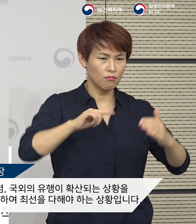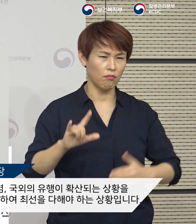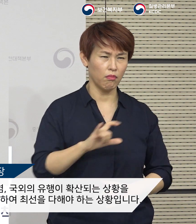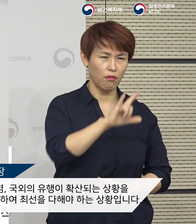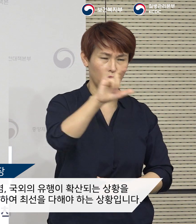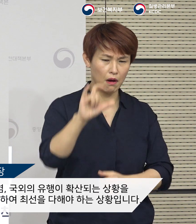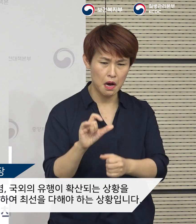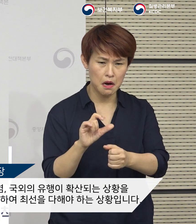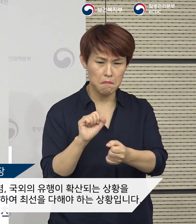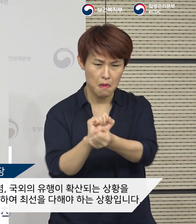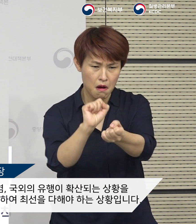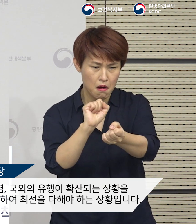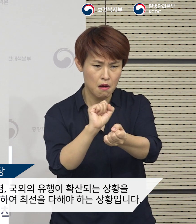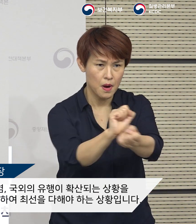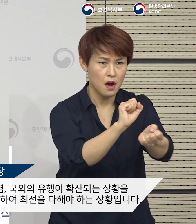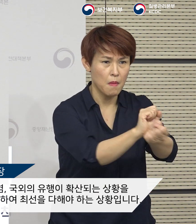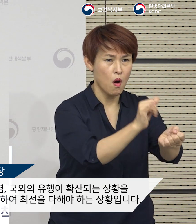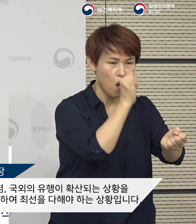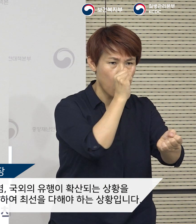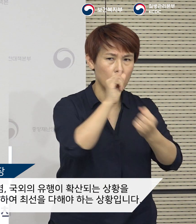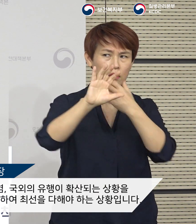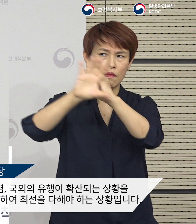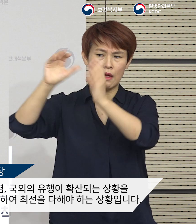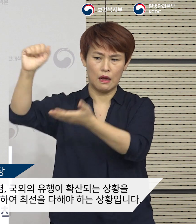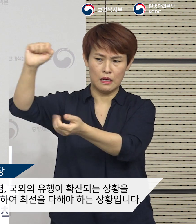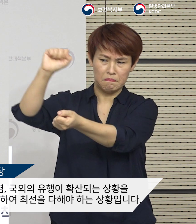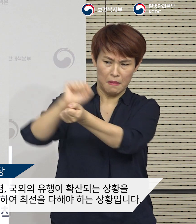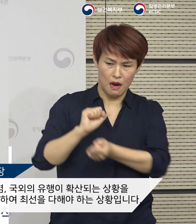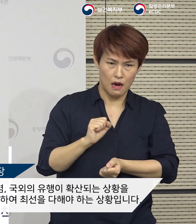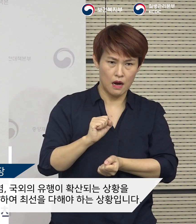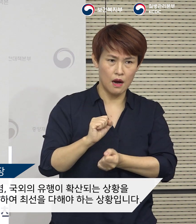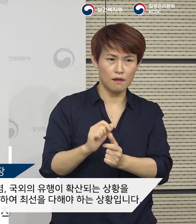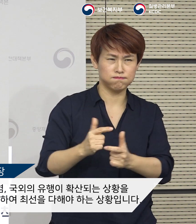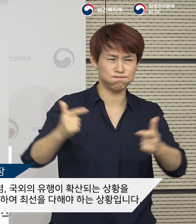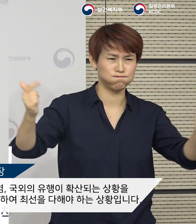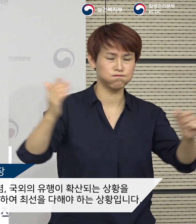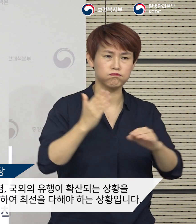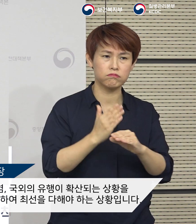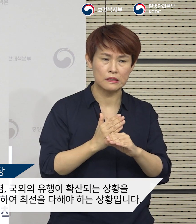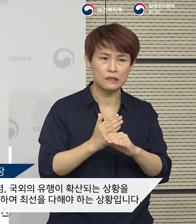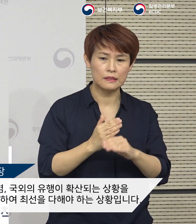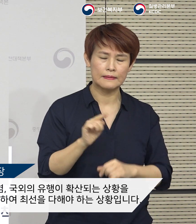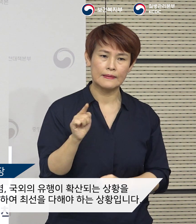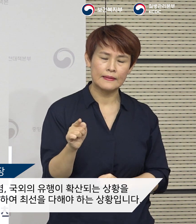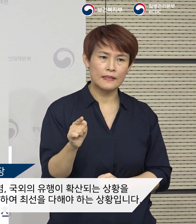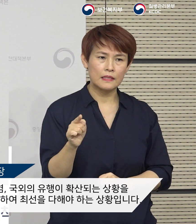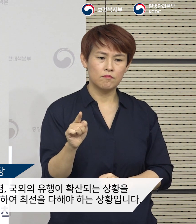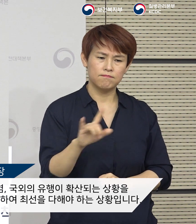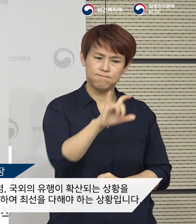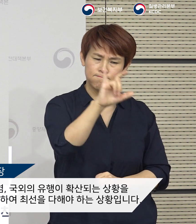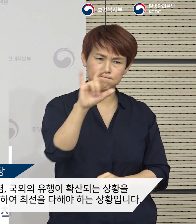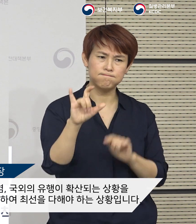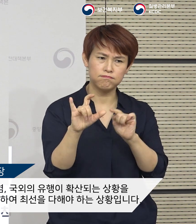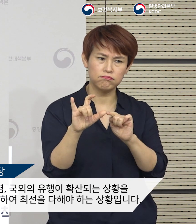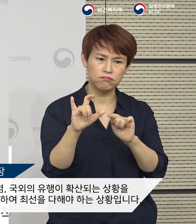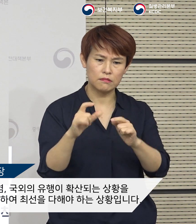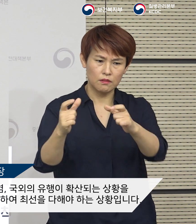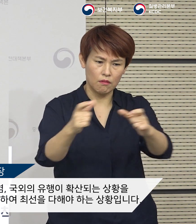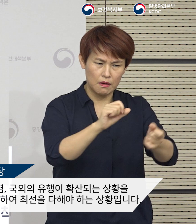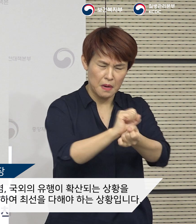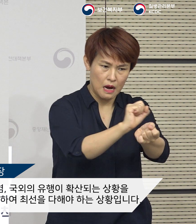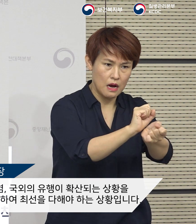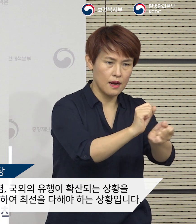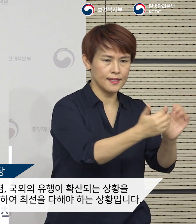계속적인 산발적 집단 감염, 국외의 유행이 확산되는 상황을 고려할 때 코로나19의 지역사회 확산